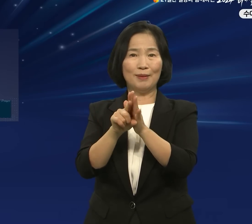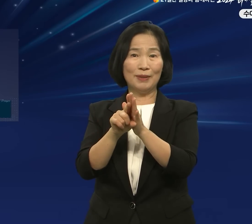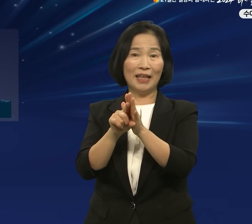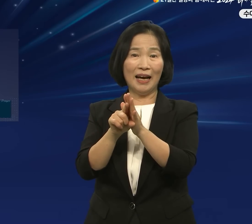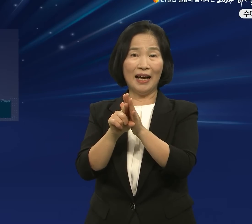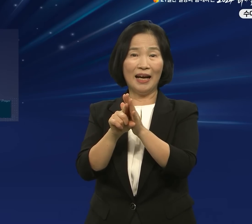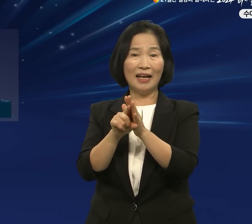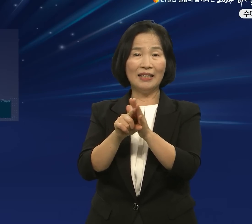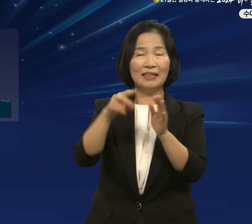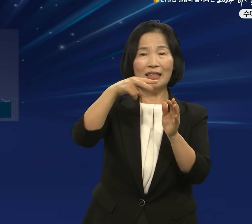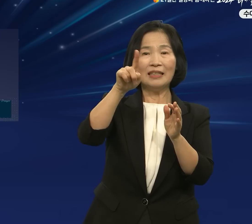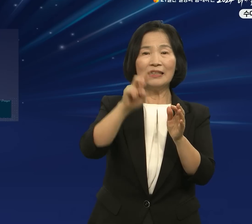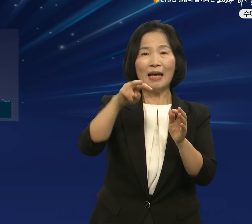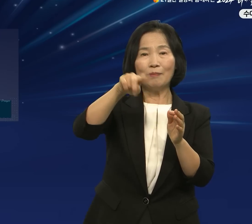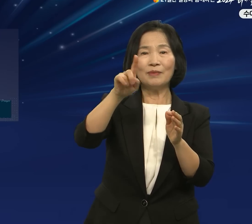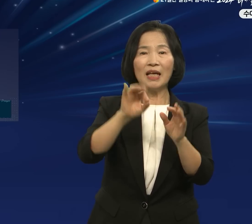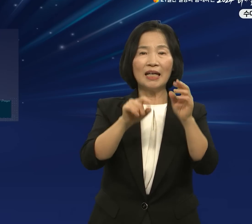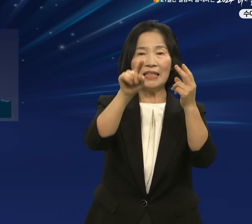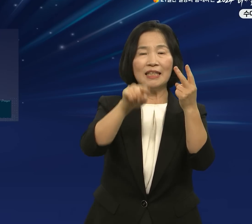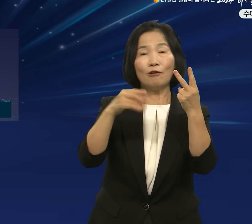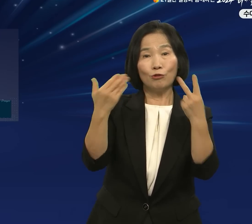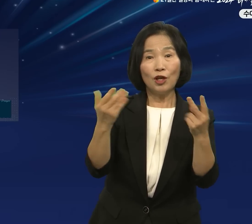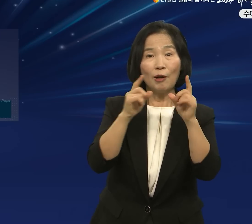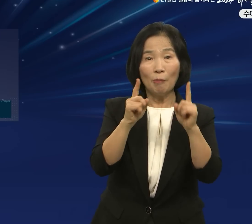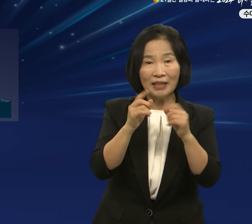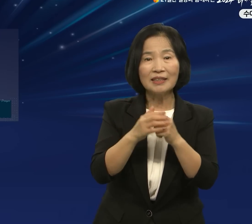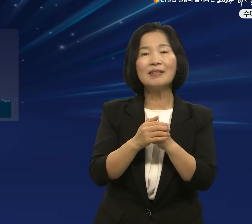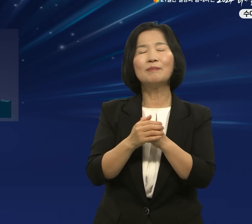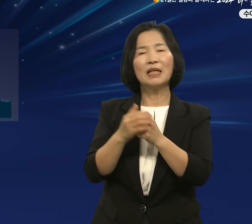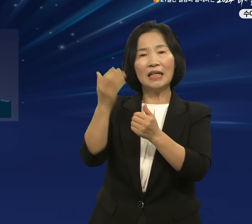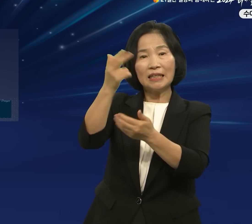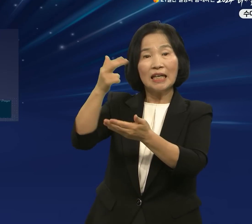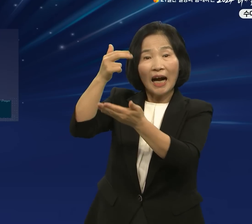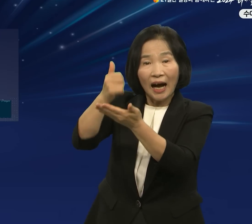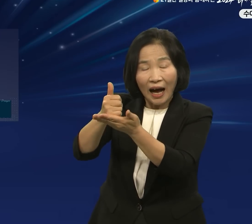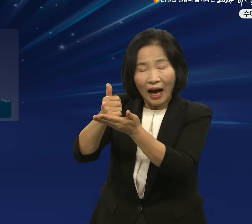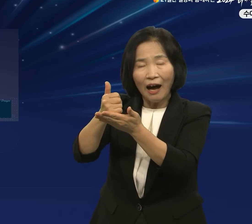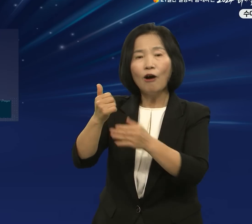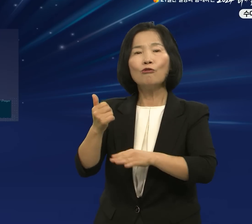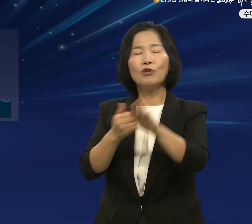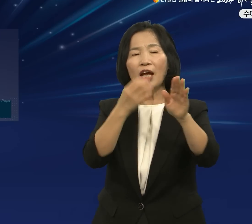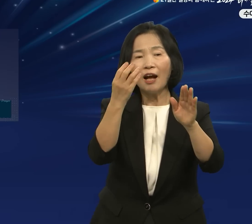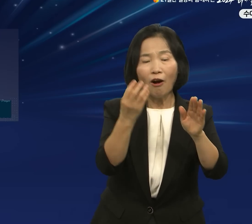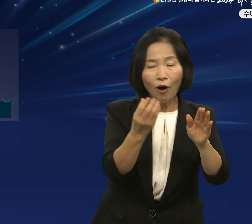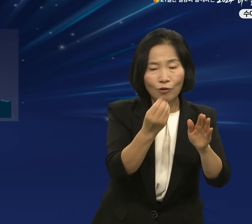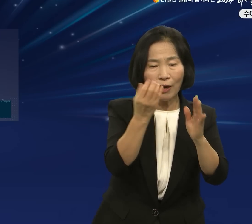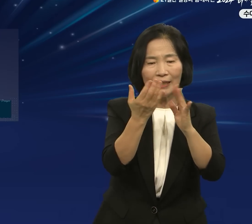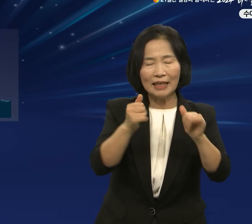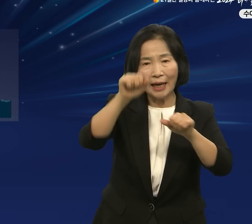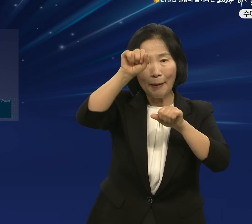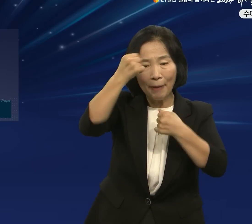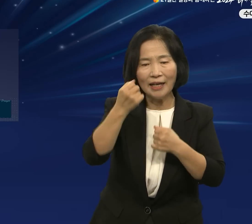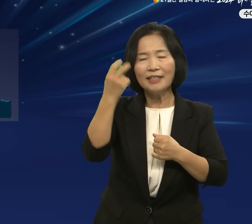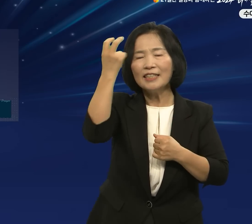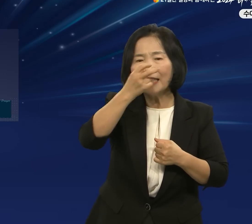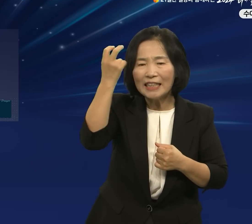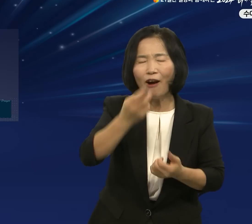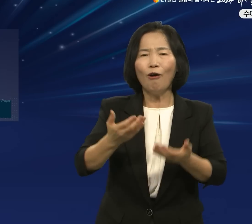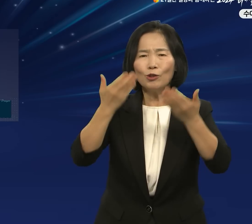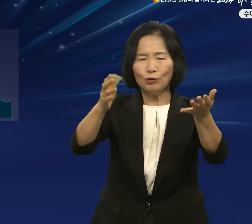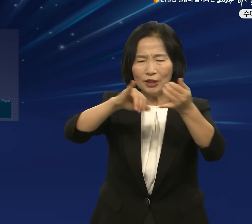삼상 2장 9절 말씀에 그가 그의 거룩한 자들의 발을 지키실 것이요 라고